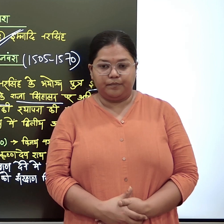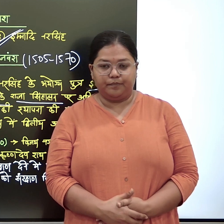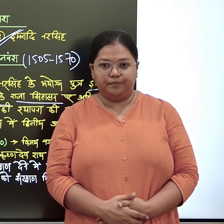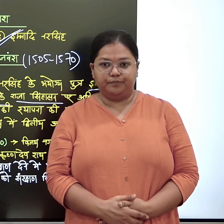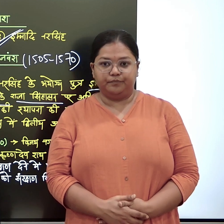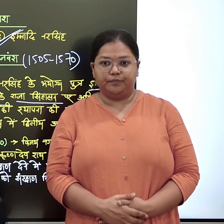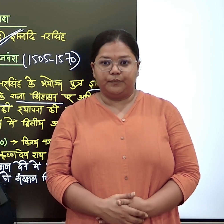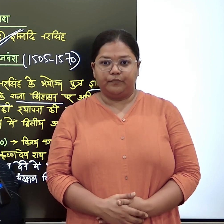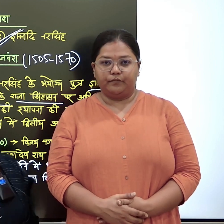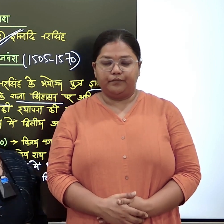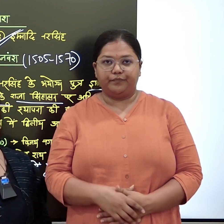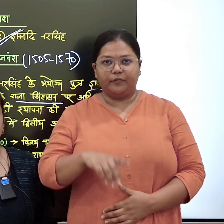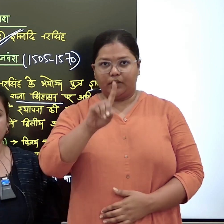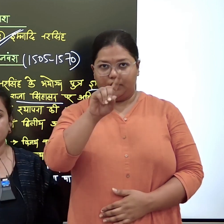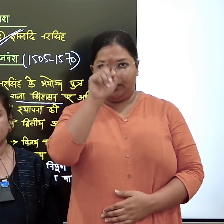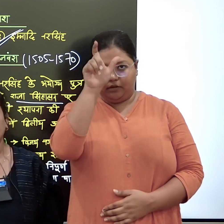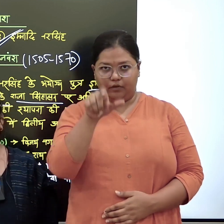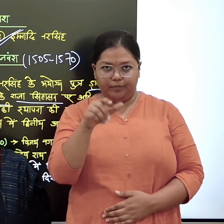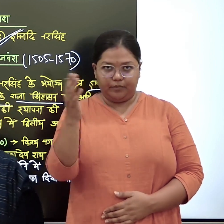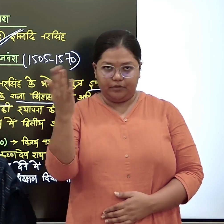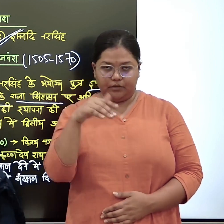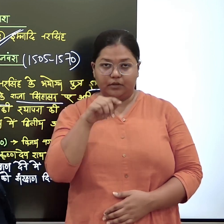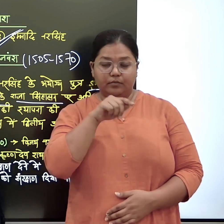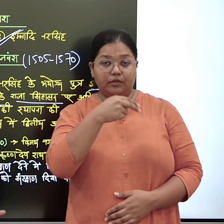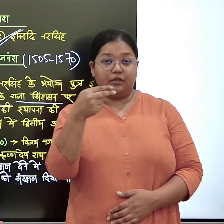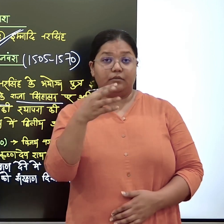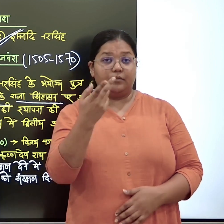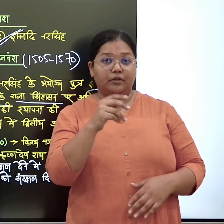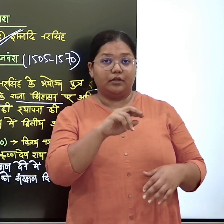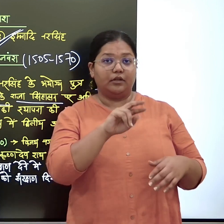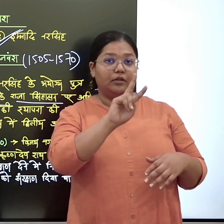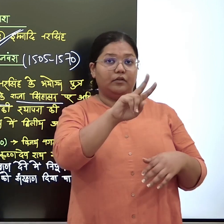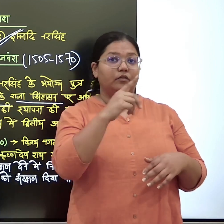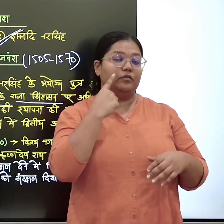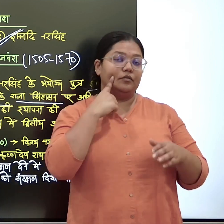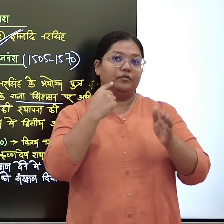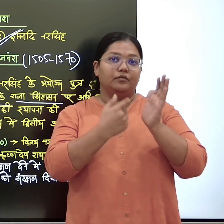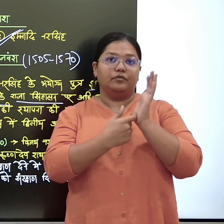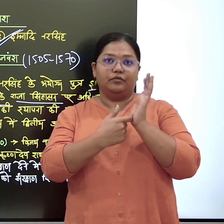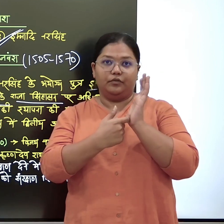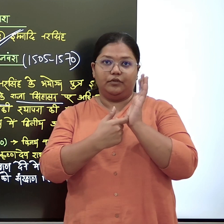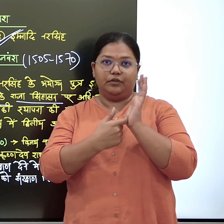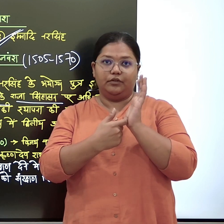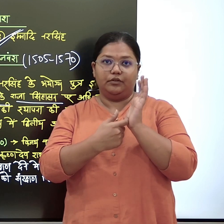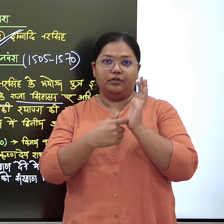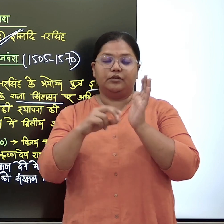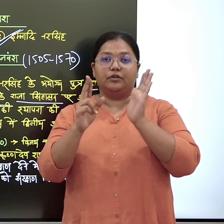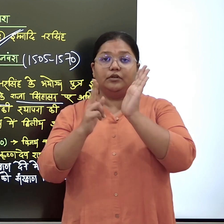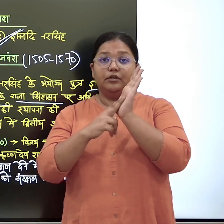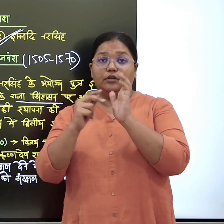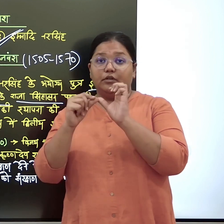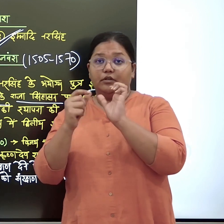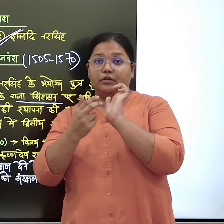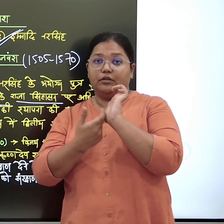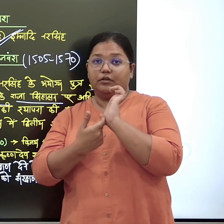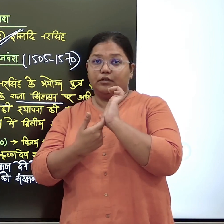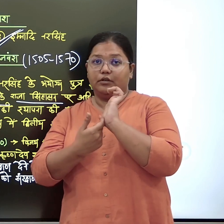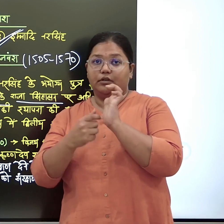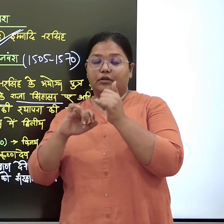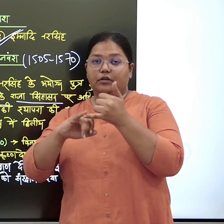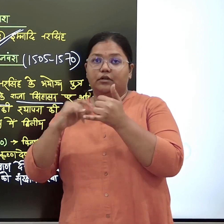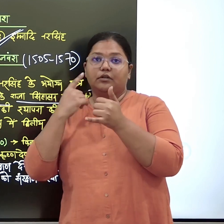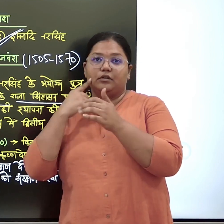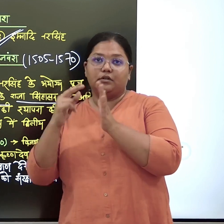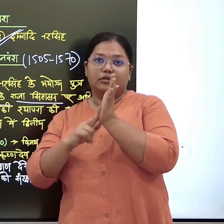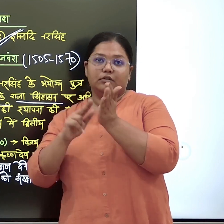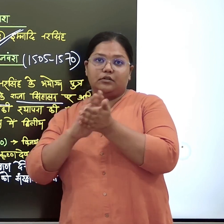एक बंदा आता है वीर नरसिंह। ठीक, सुलूव का भी है लेकिन वो नरसिंह सुलूव है, और तुलू वंश का जो पहला